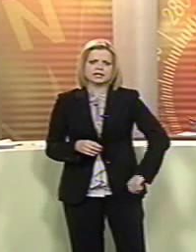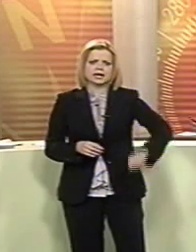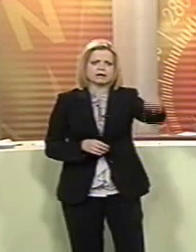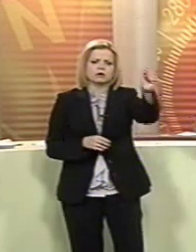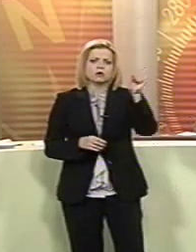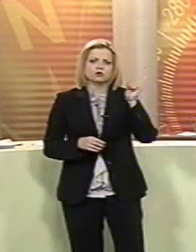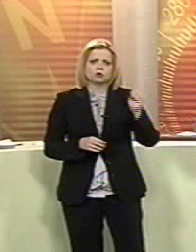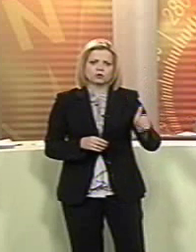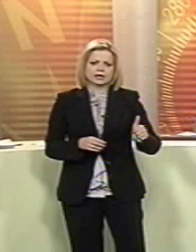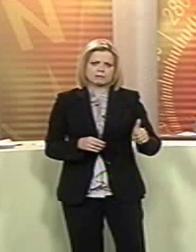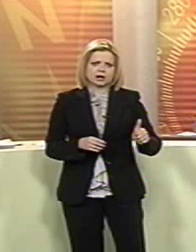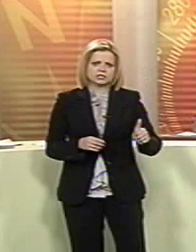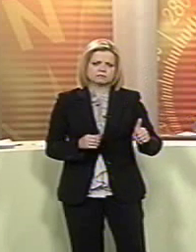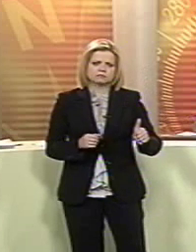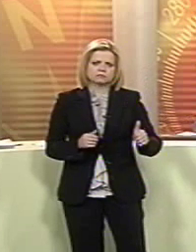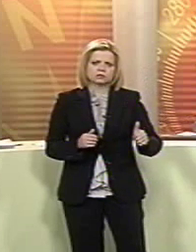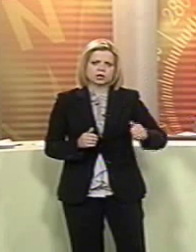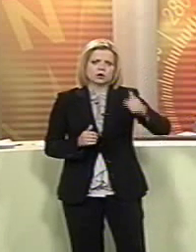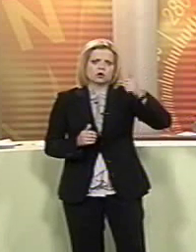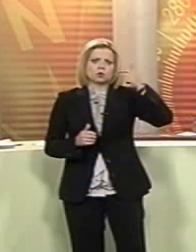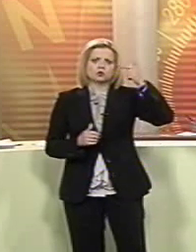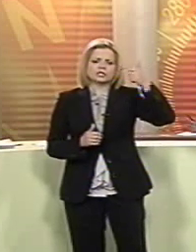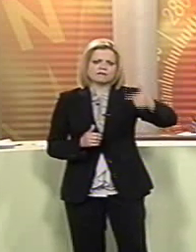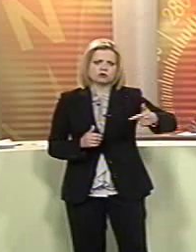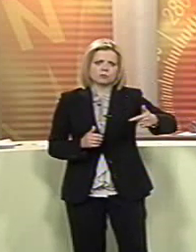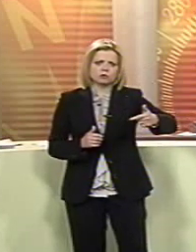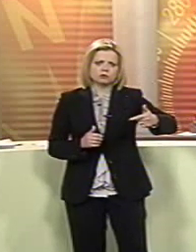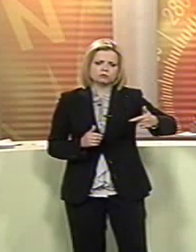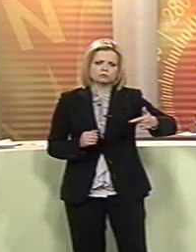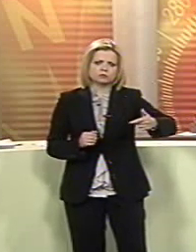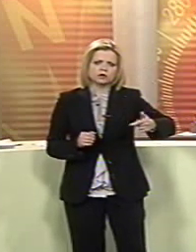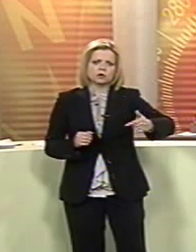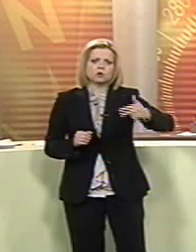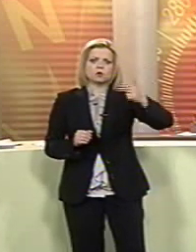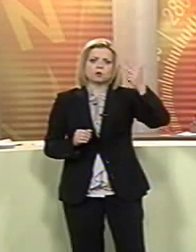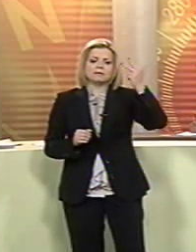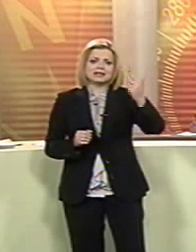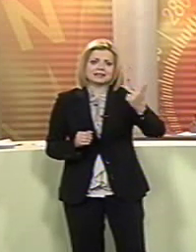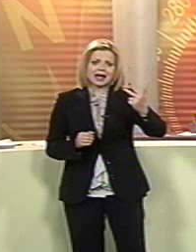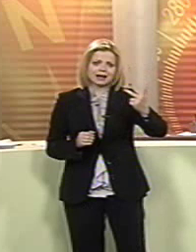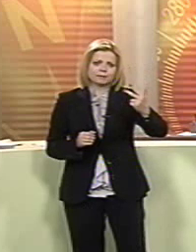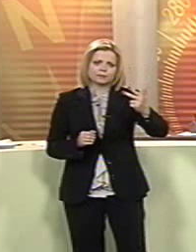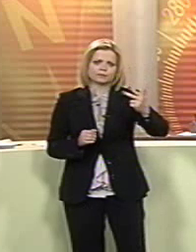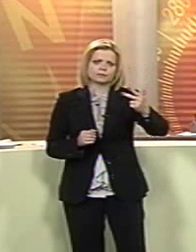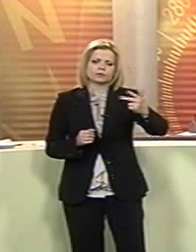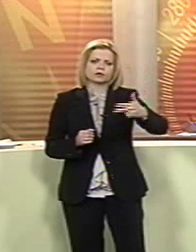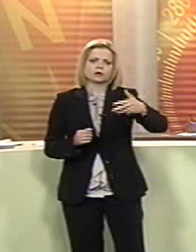quem? O incapaz, o servidor público, o militar,